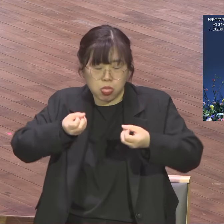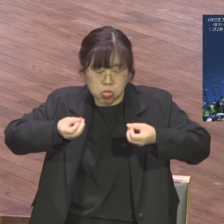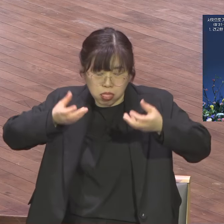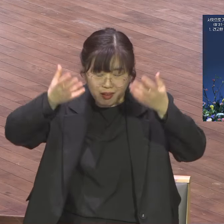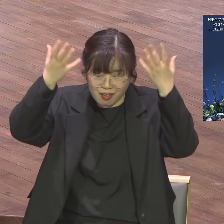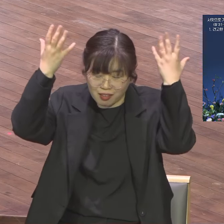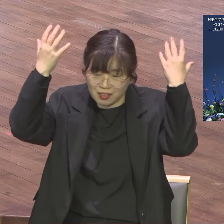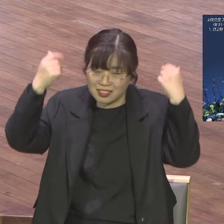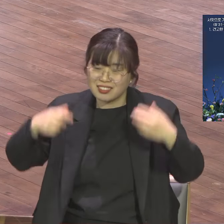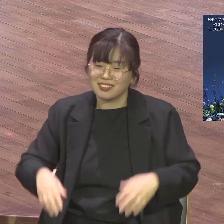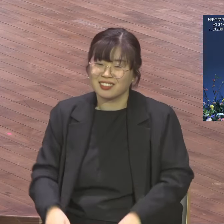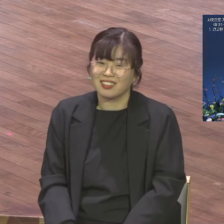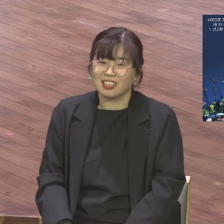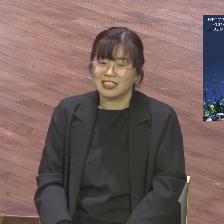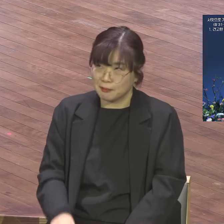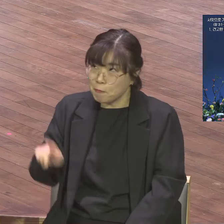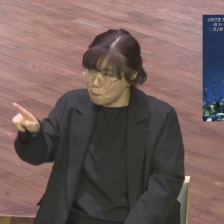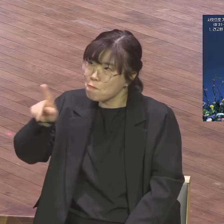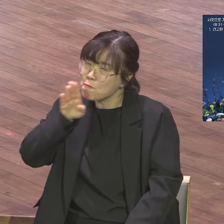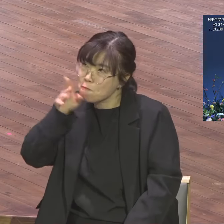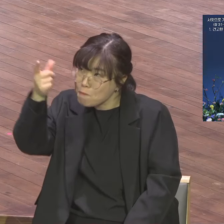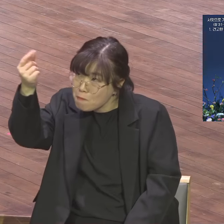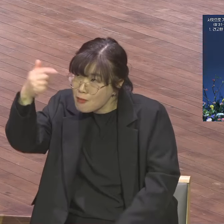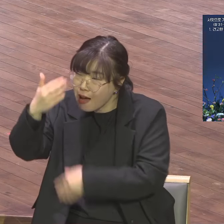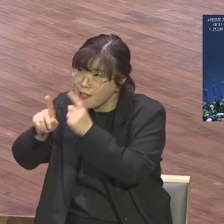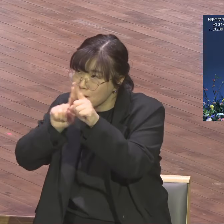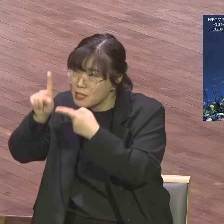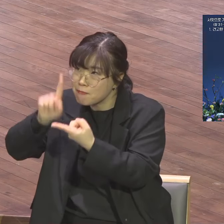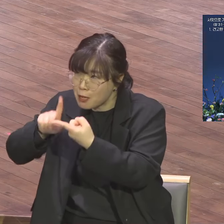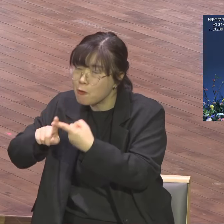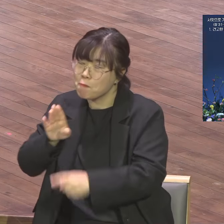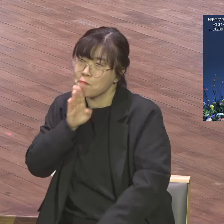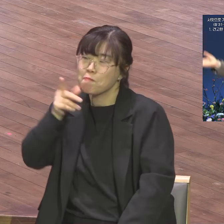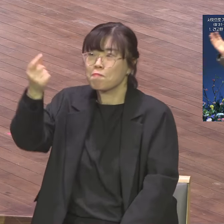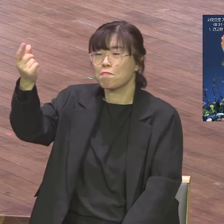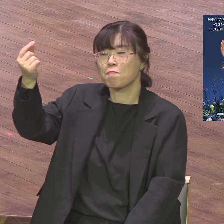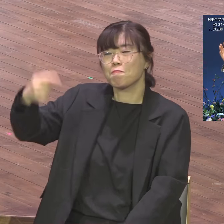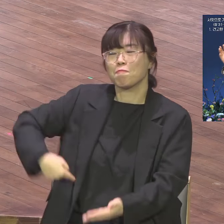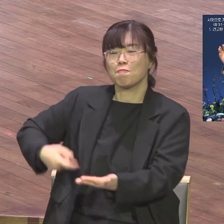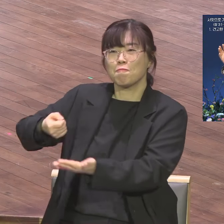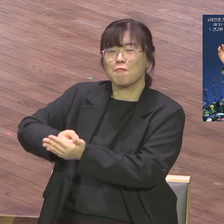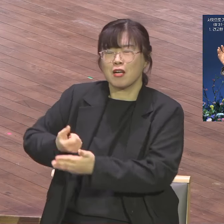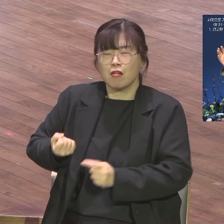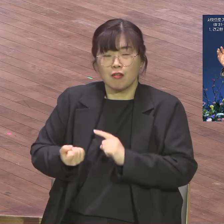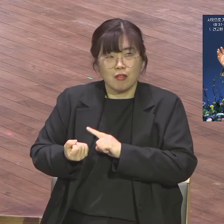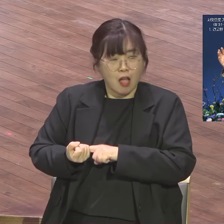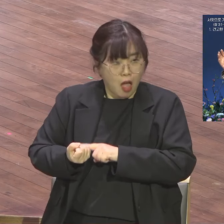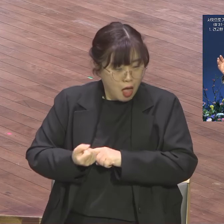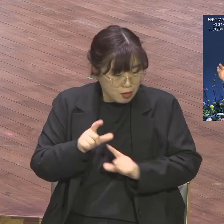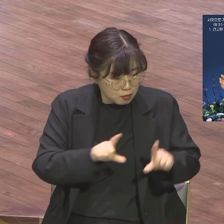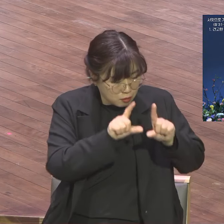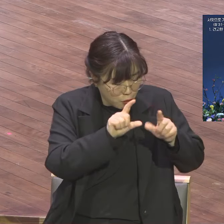성질대로, 자기 하던 대로, 지 마음대로 해버리는